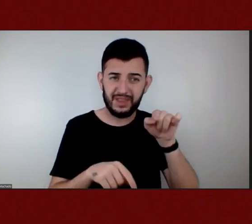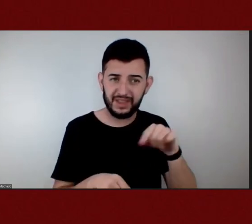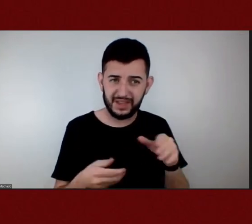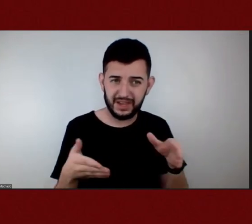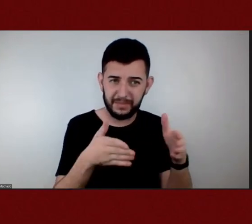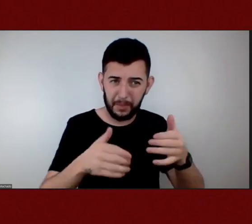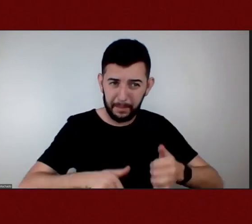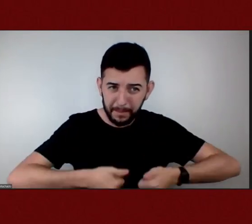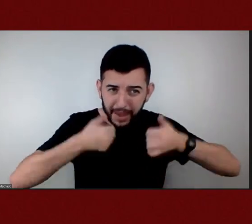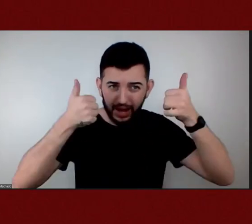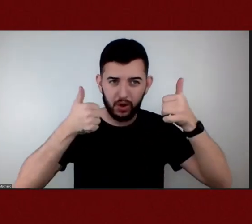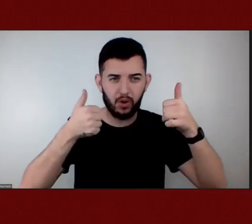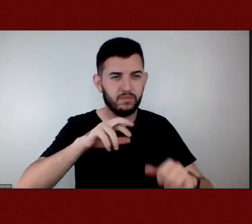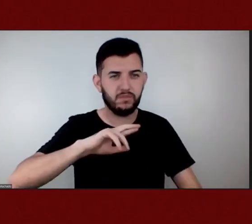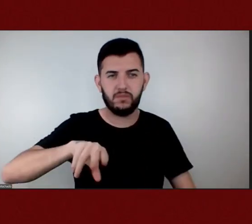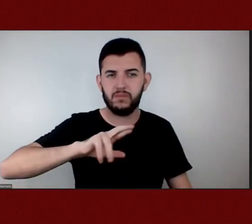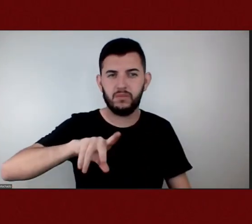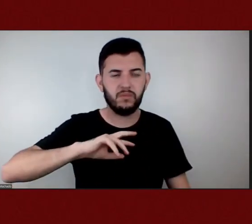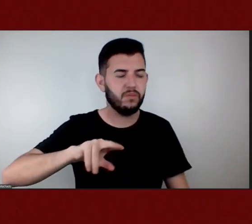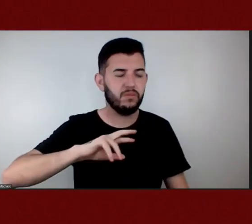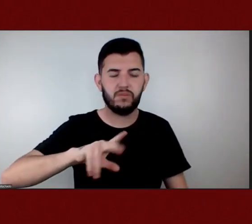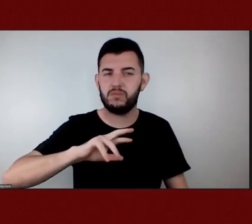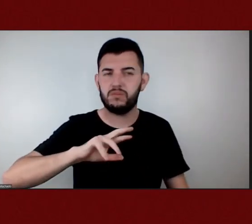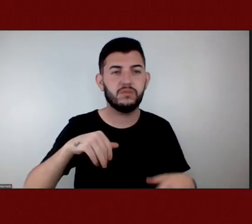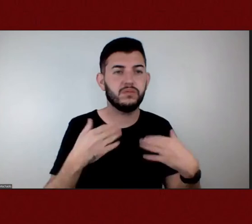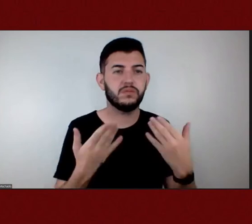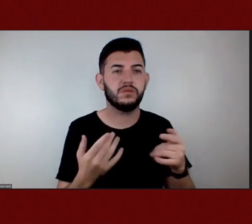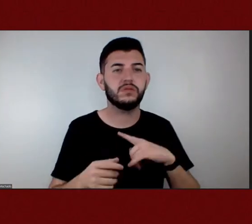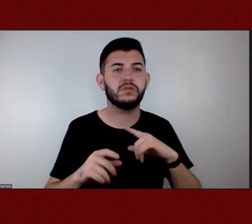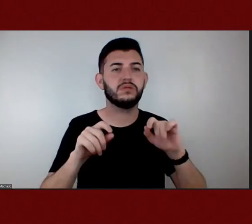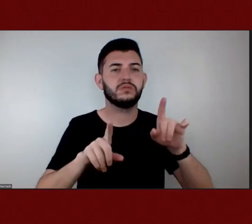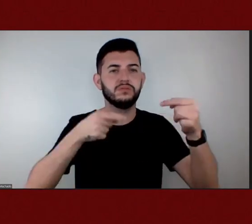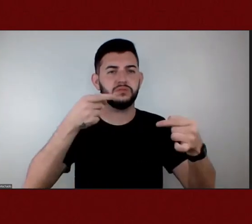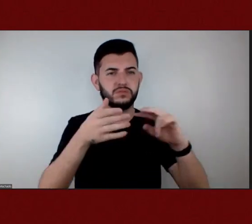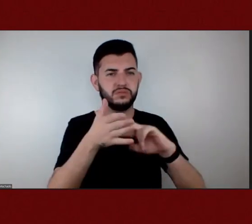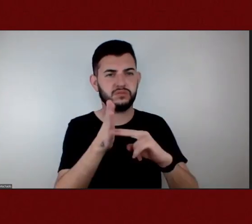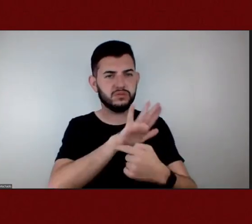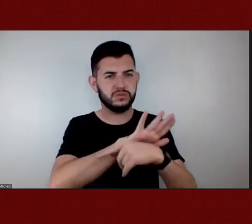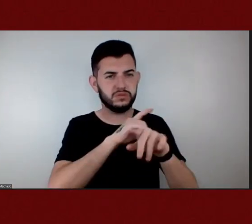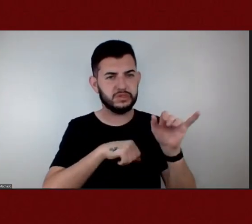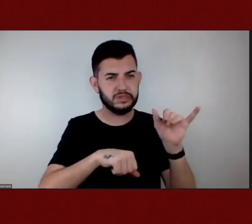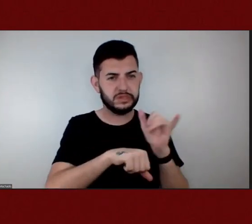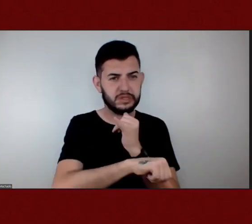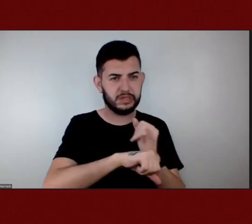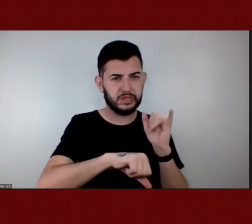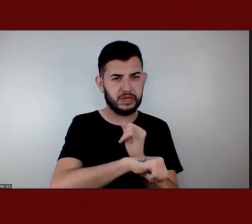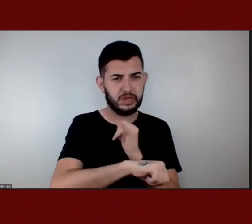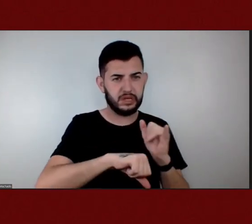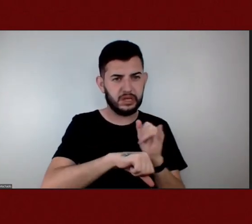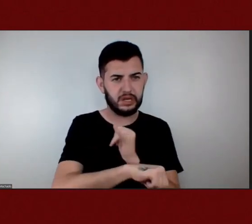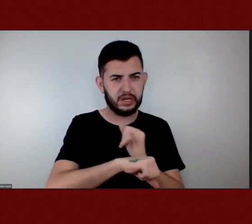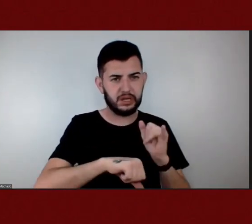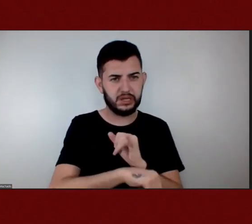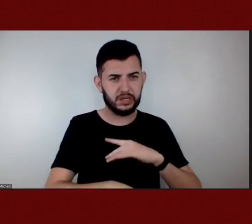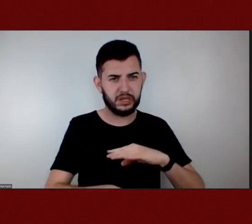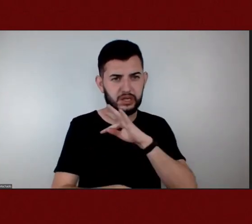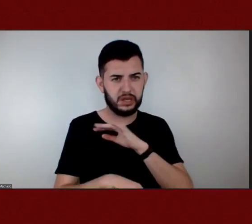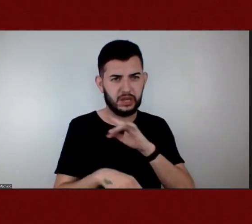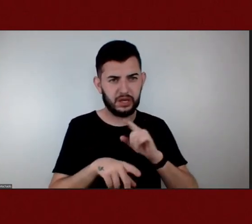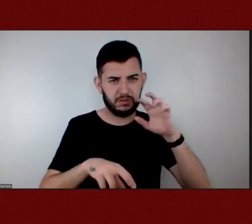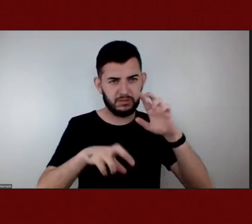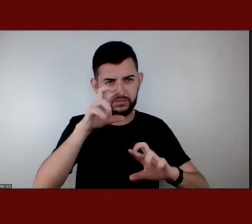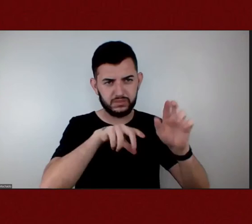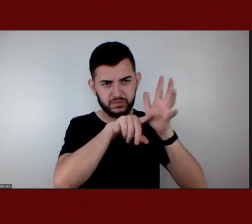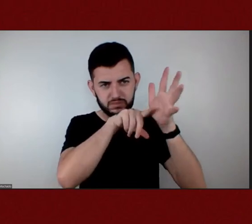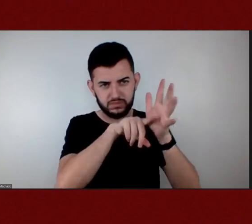Intuía também que essa discussão não era uma questão meramente tática, estratégica ou de diagnóstico daqueles que